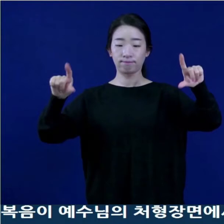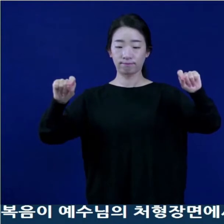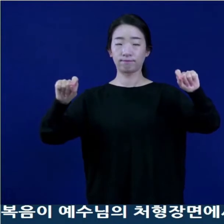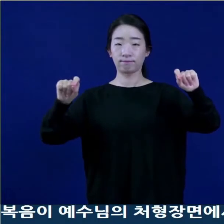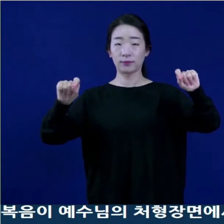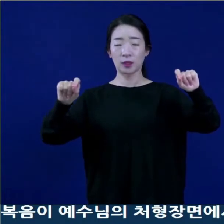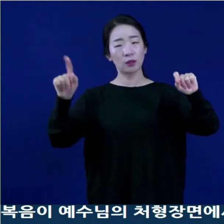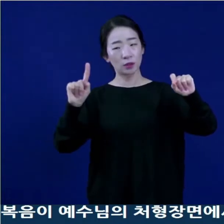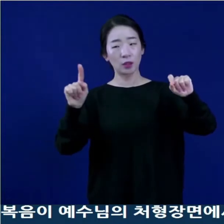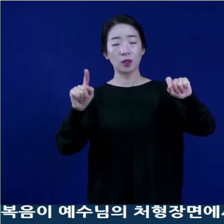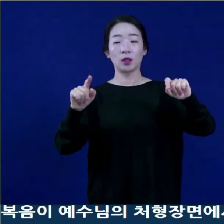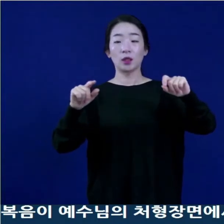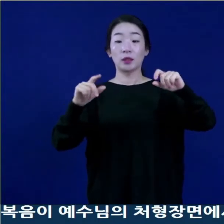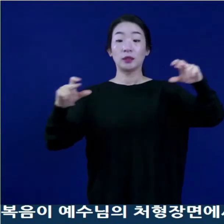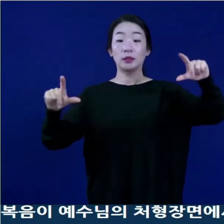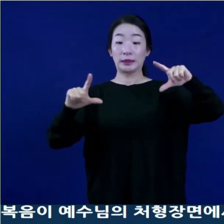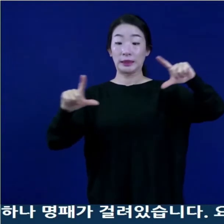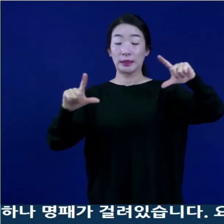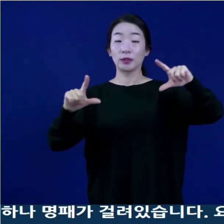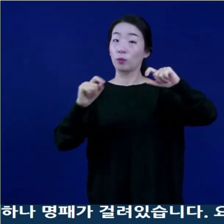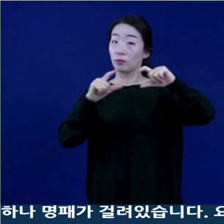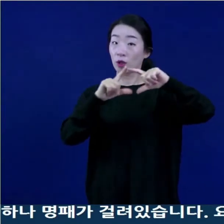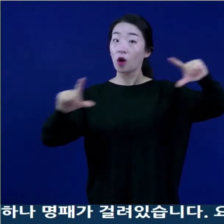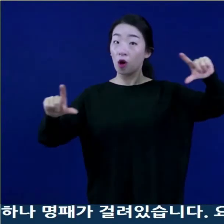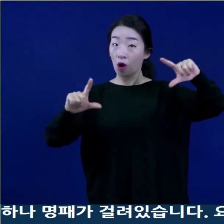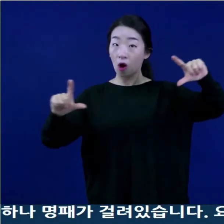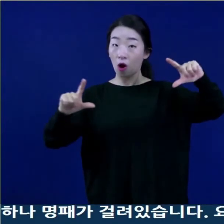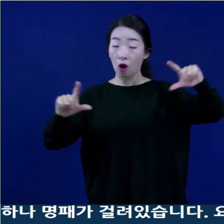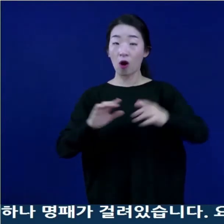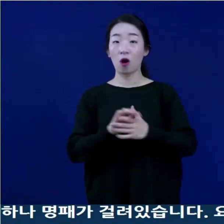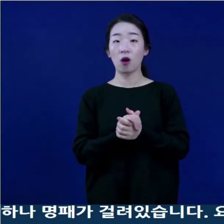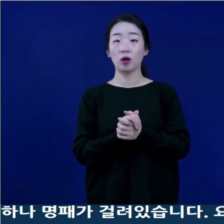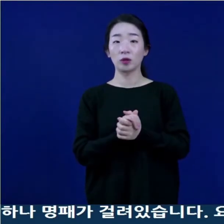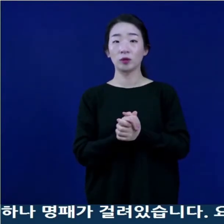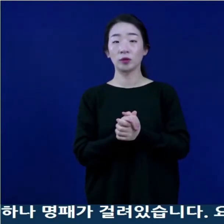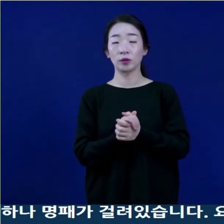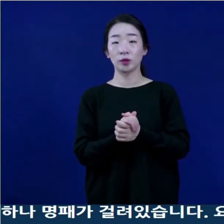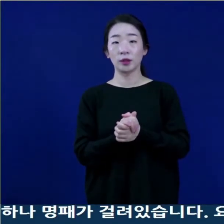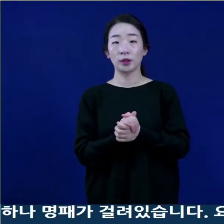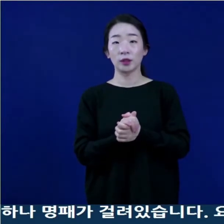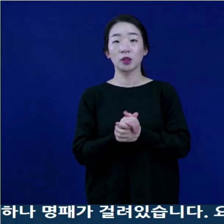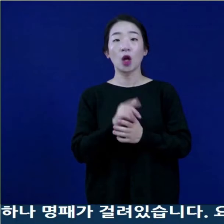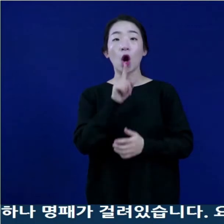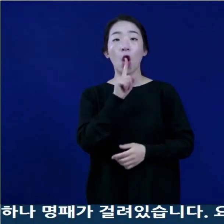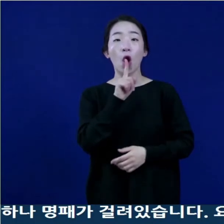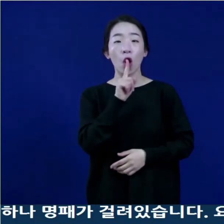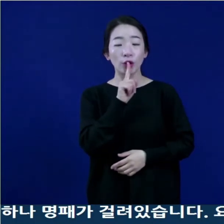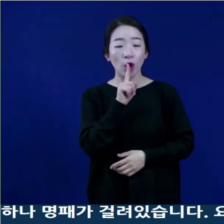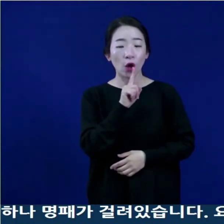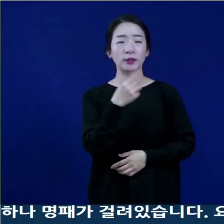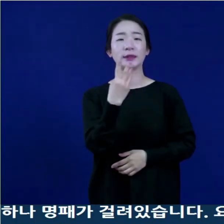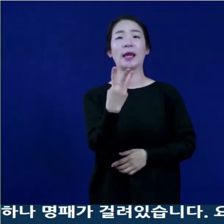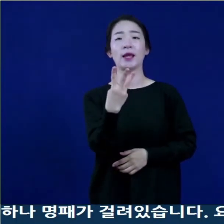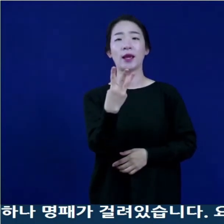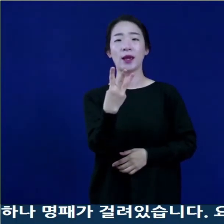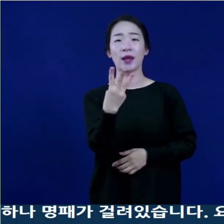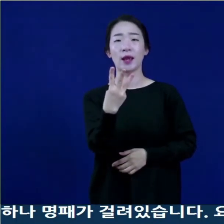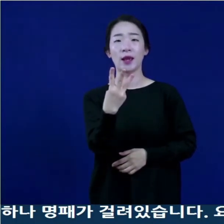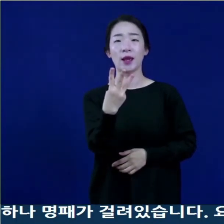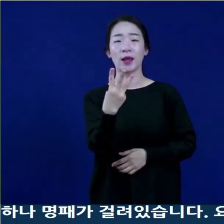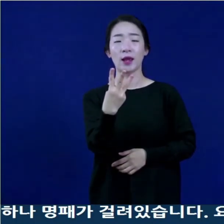보통보다 컸고요. 모양새도 특이했을 수밖에 없죠. 언어가 3가지 언어로 거기에